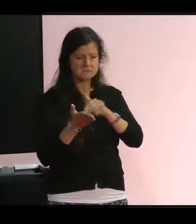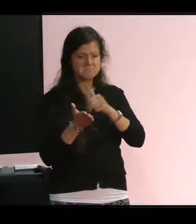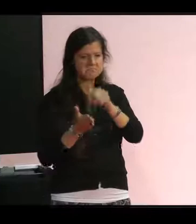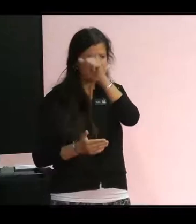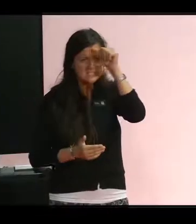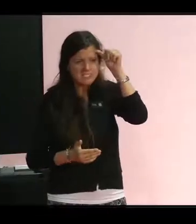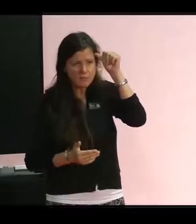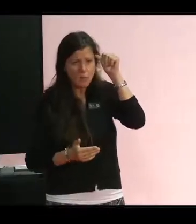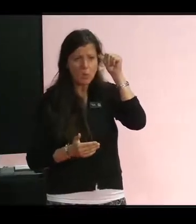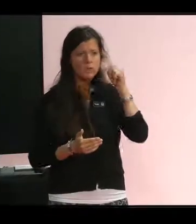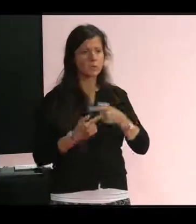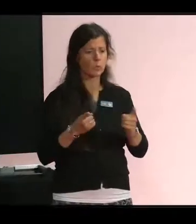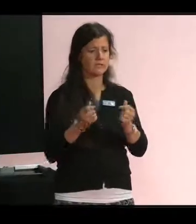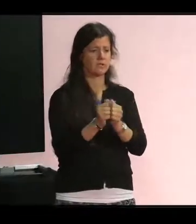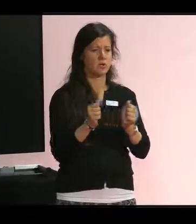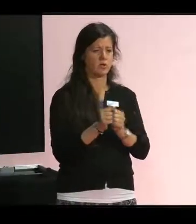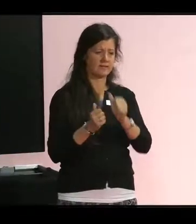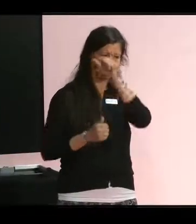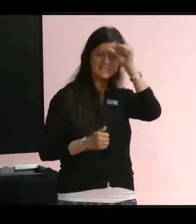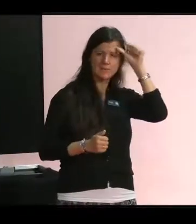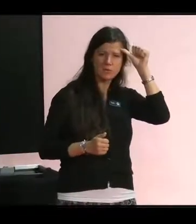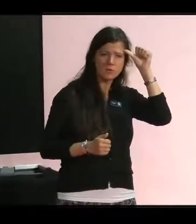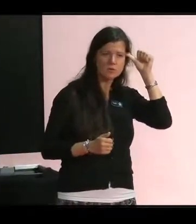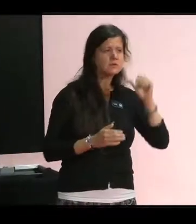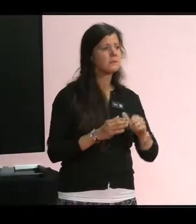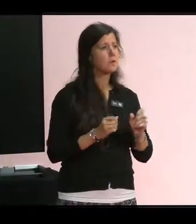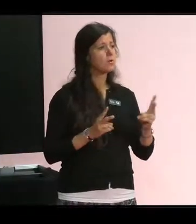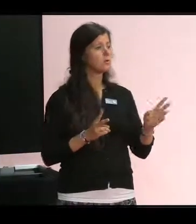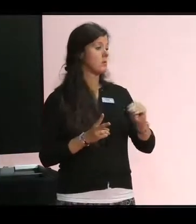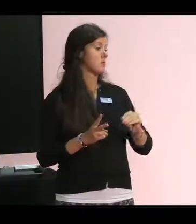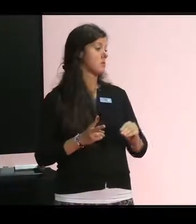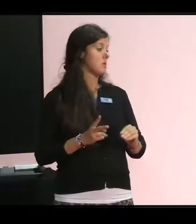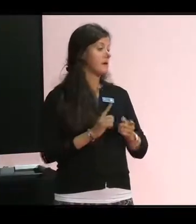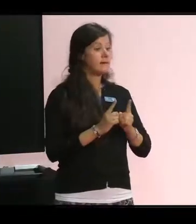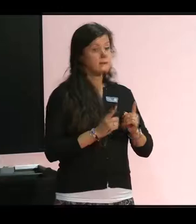kan även ha en kronisk sjukdom och man kan även ha